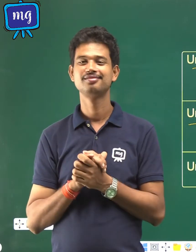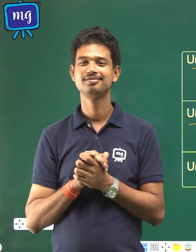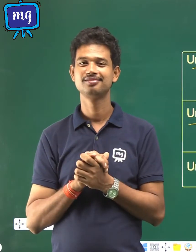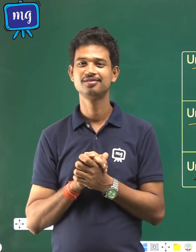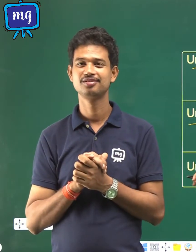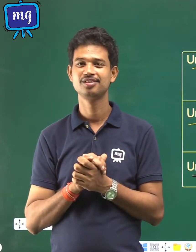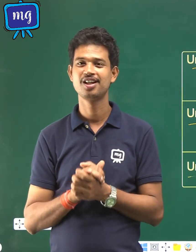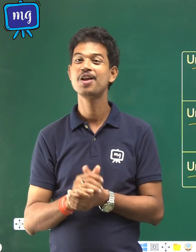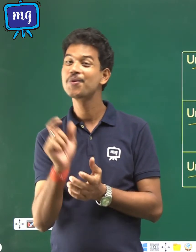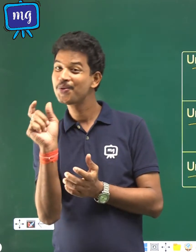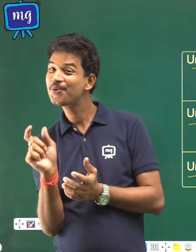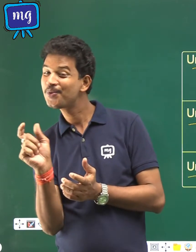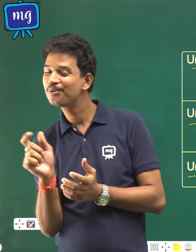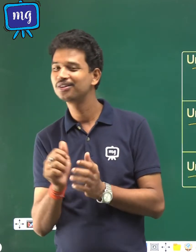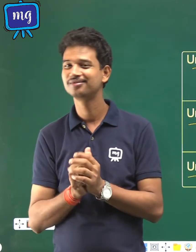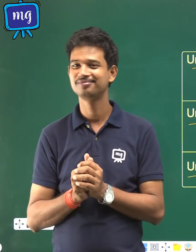U for